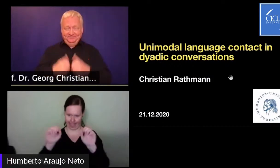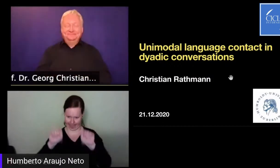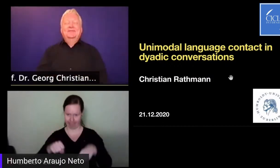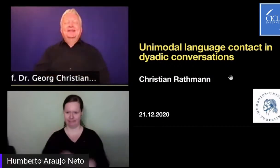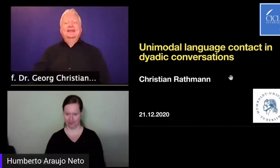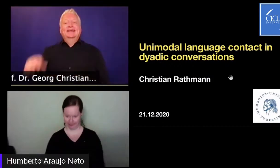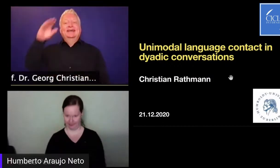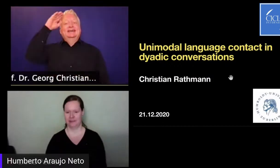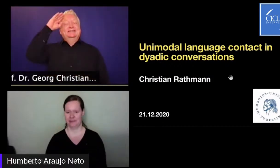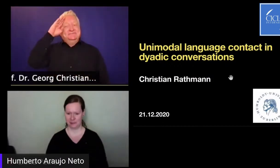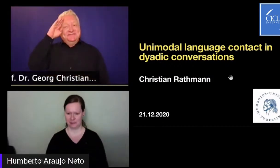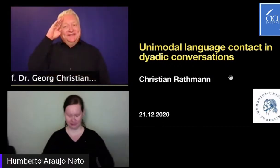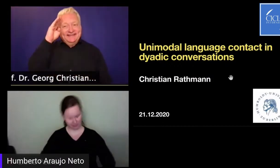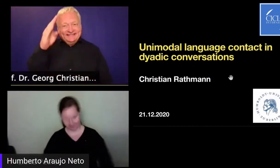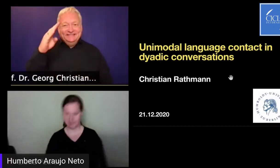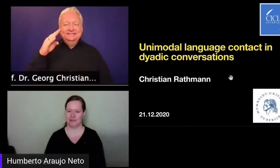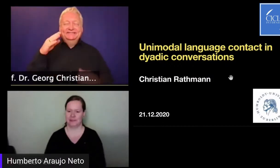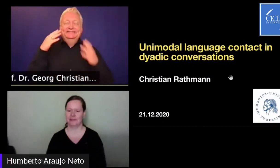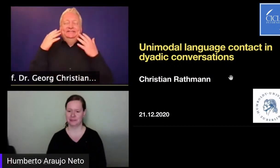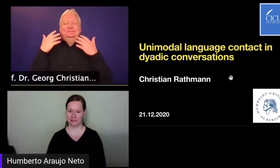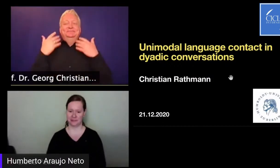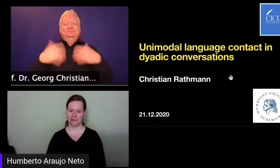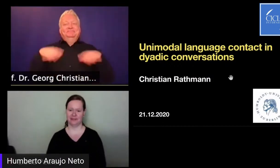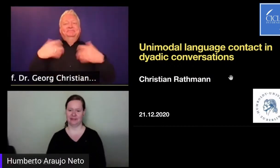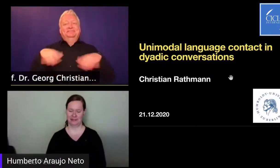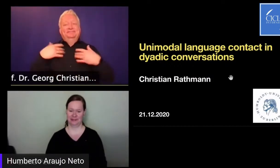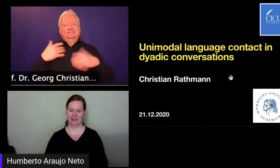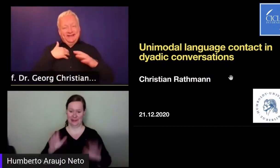Ok, vamos lá, vamos começar.